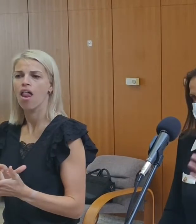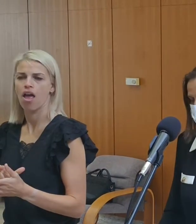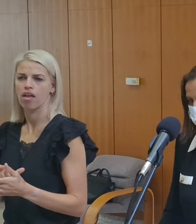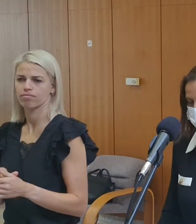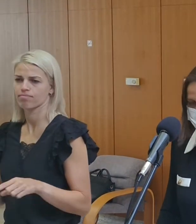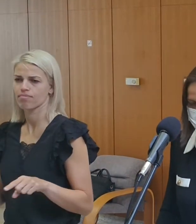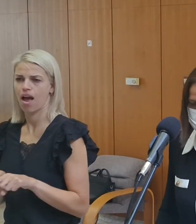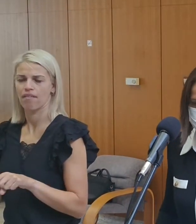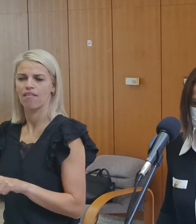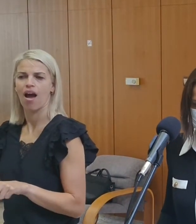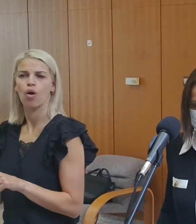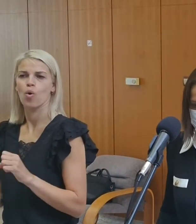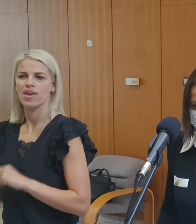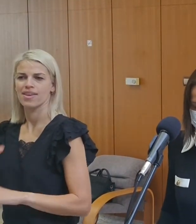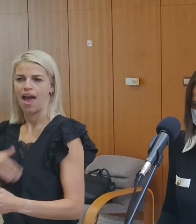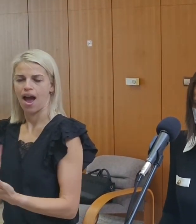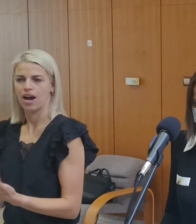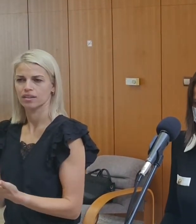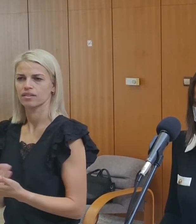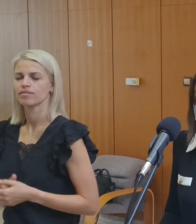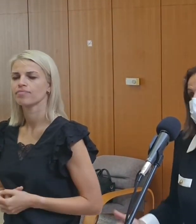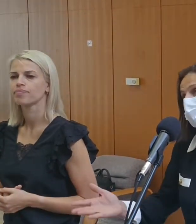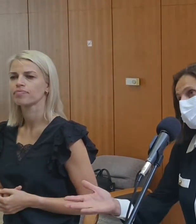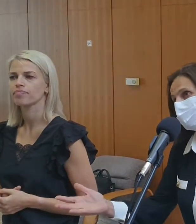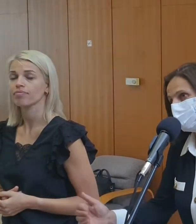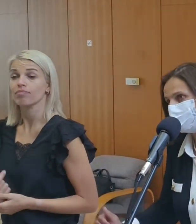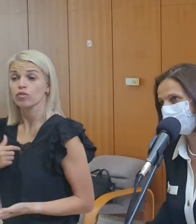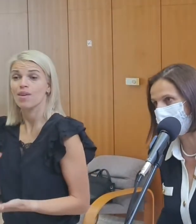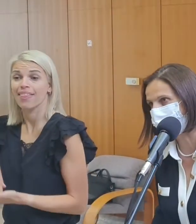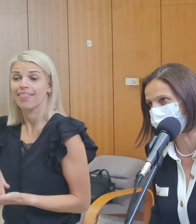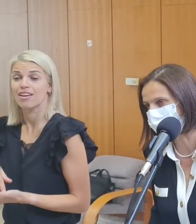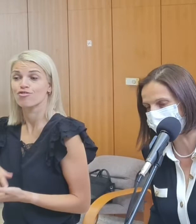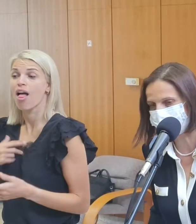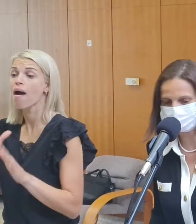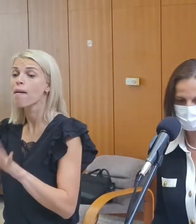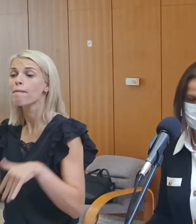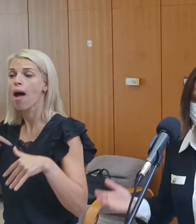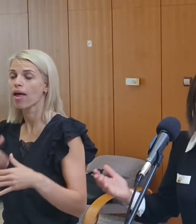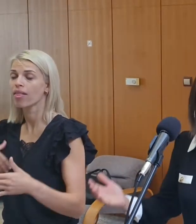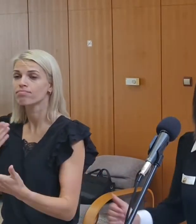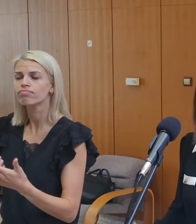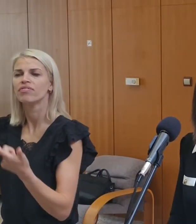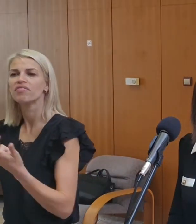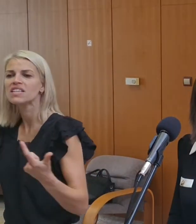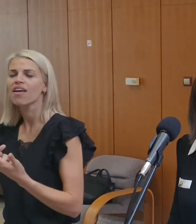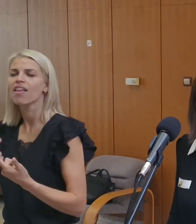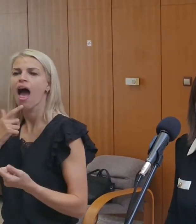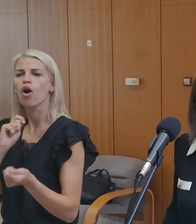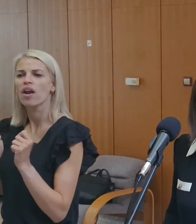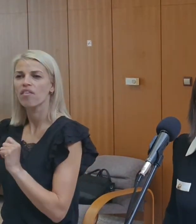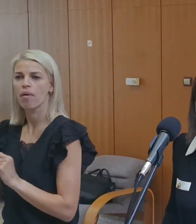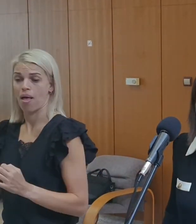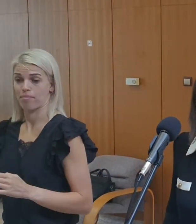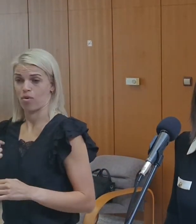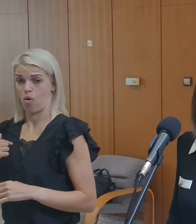reforma, ktorú som predložil na jar. Tak som sa tešila, že budem ho prezentovať v parlamente, že ho vysvetlím. Pretože ako som pochopila, tak jedna zo